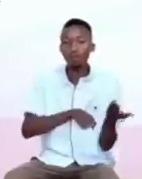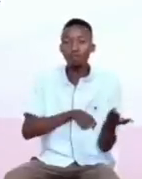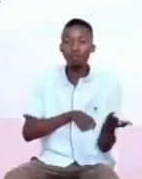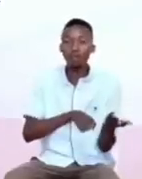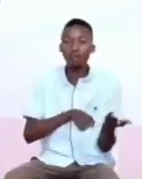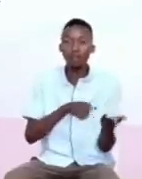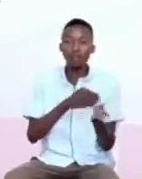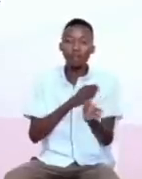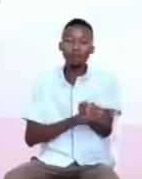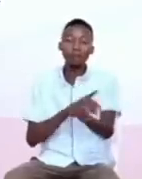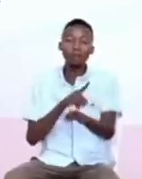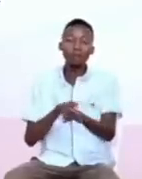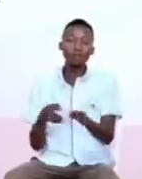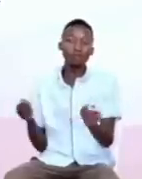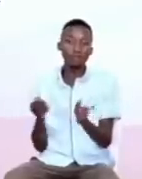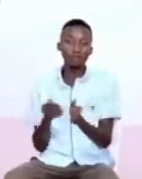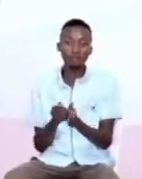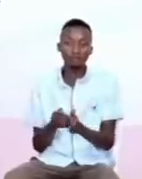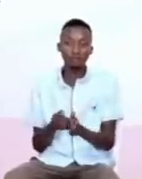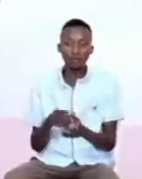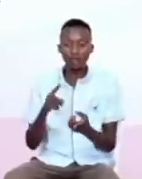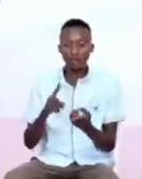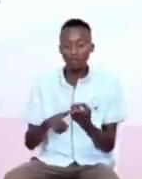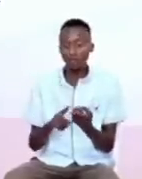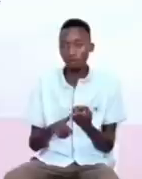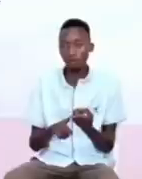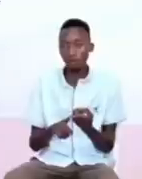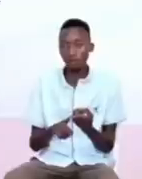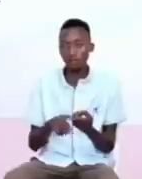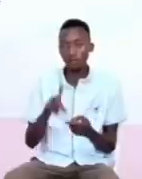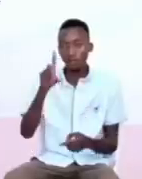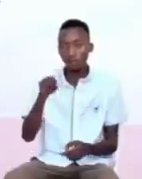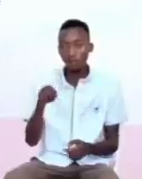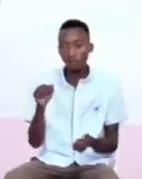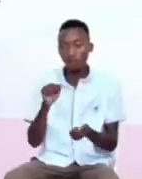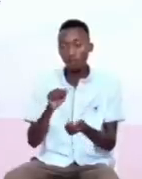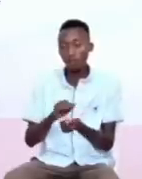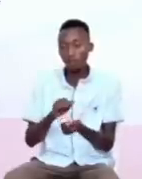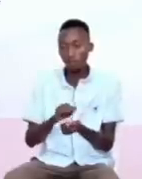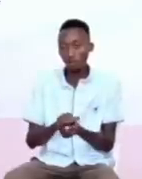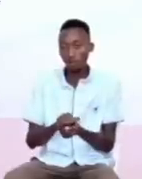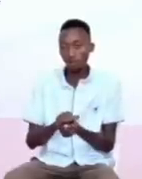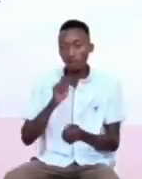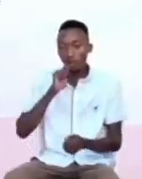Namba moja. Kuna vitu vya kunyamaza, wewe utaongea.